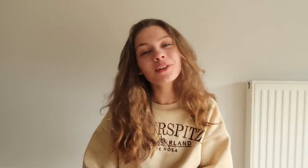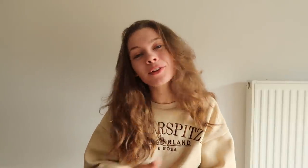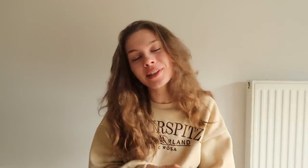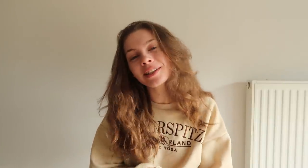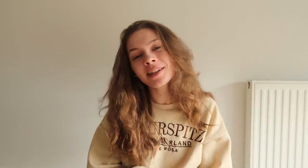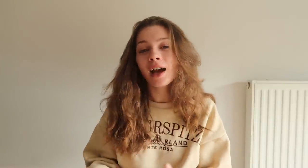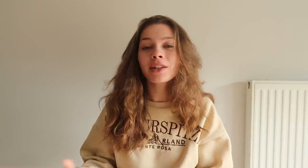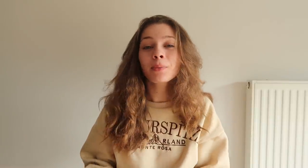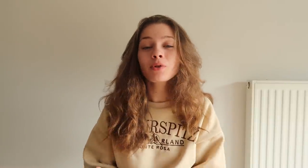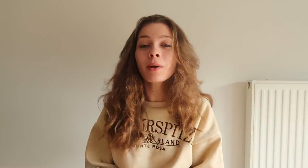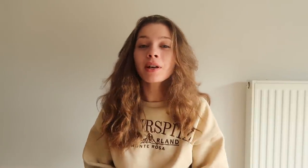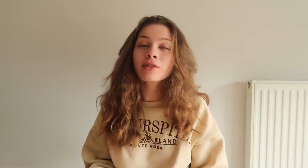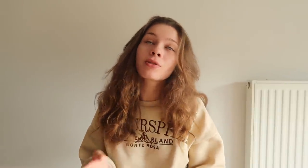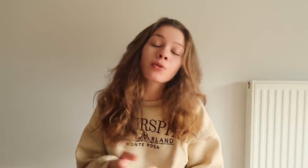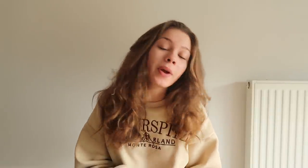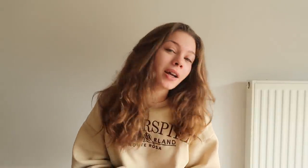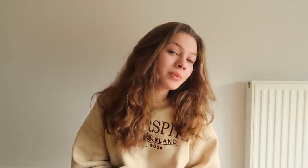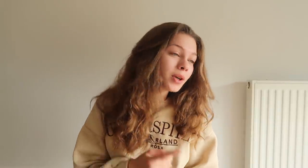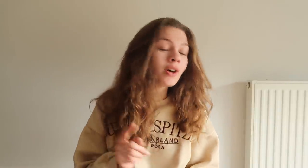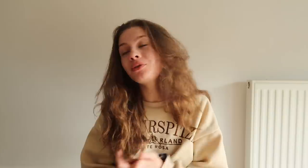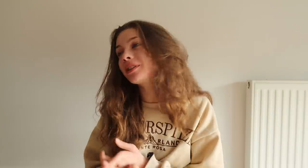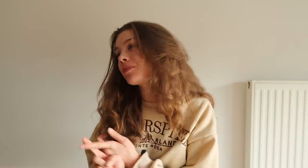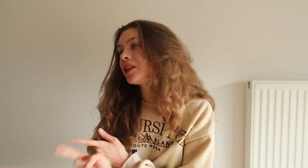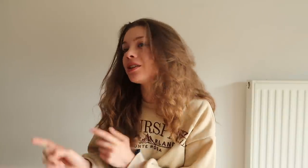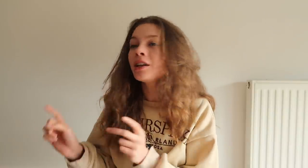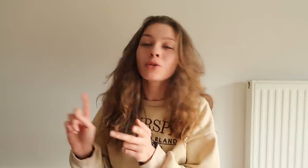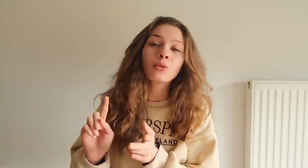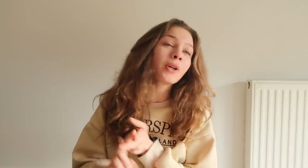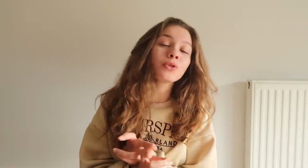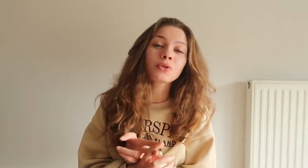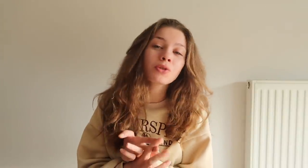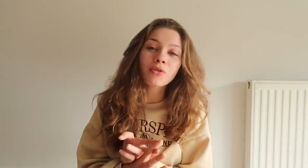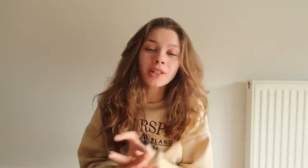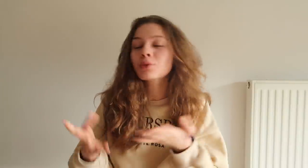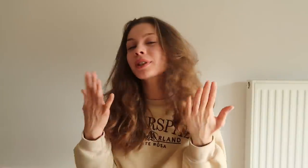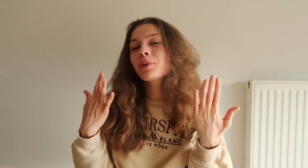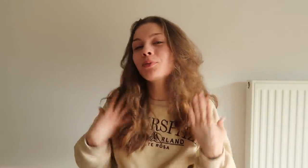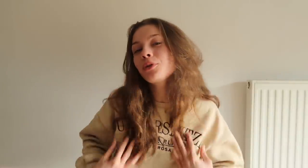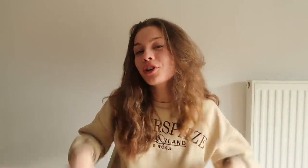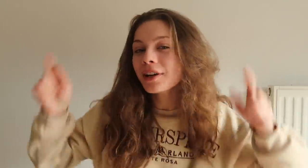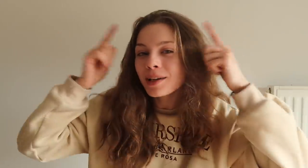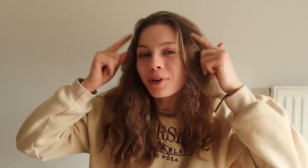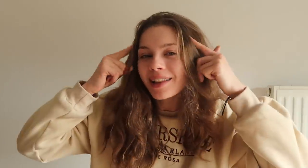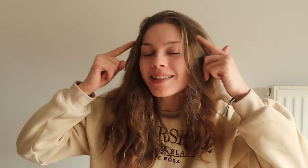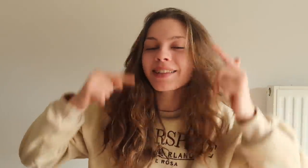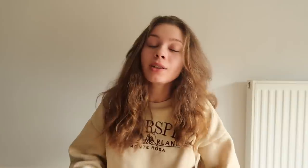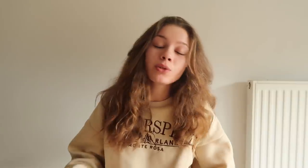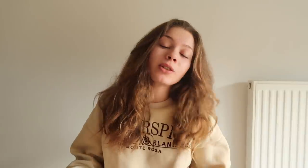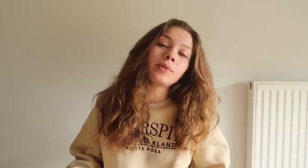notre quotidien avec des produits à base de super aliments, de vitamines, de plein de choses en fait qui sont très bonnes pour le corps et pour la tête. Et tout ça de